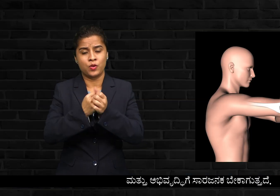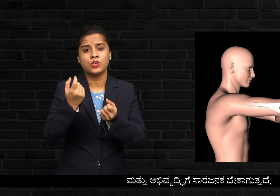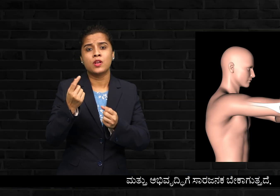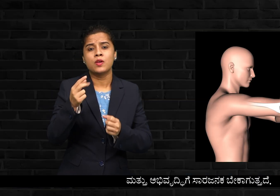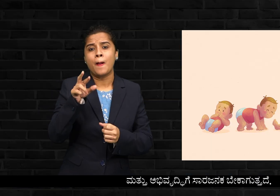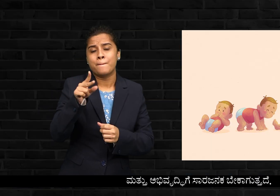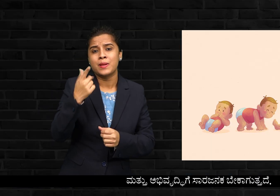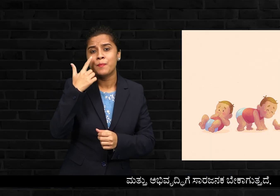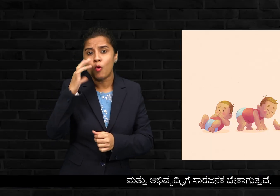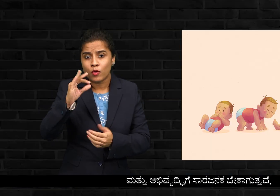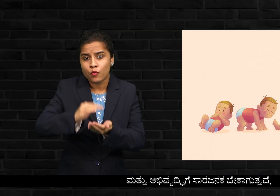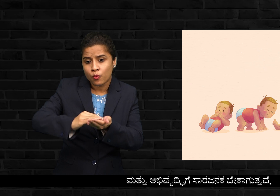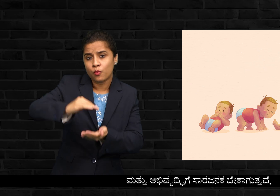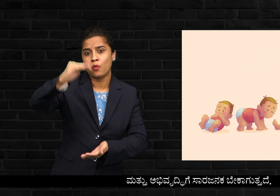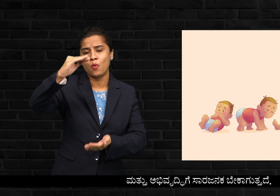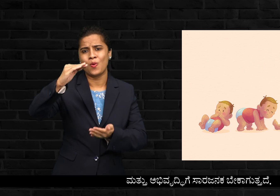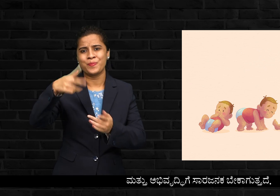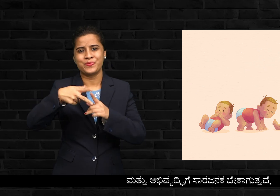ಬೇಕಾಗುತ್ತೆ.